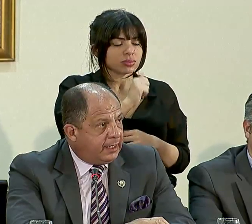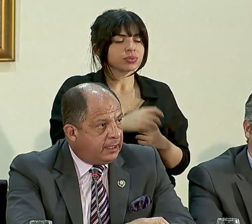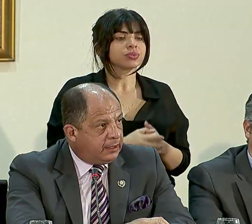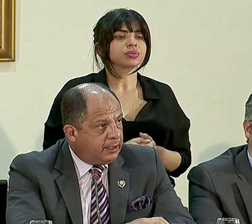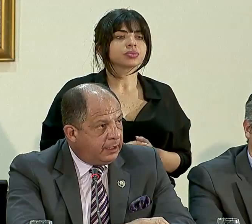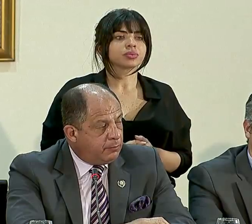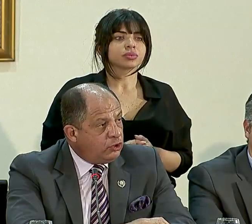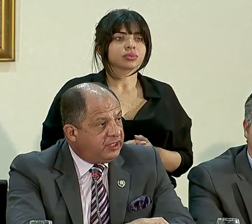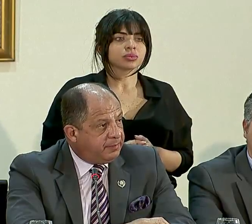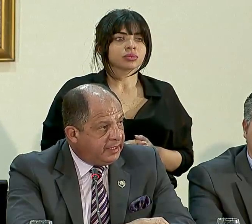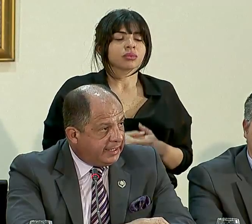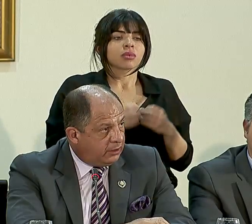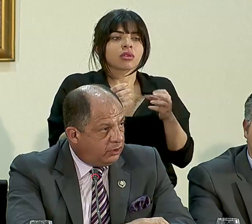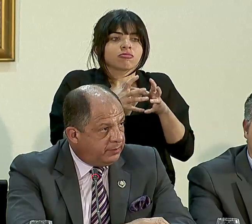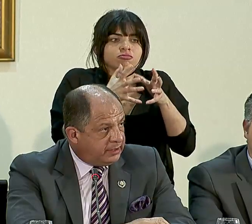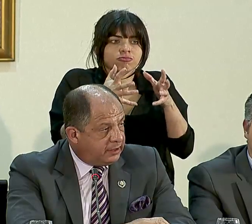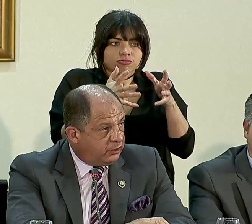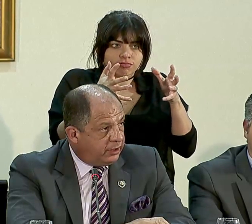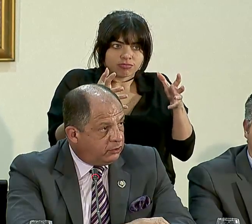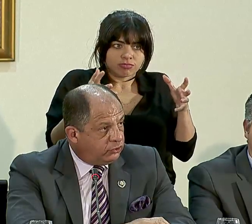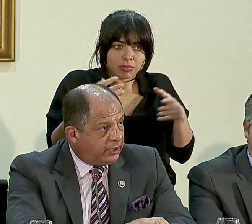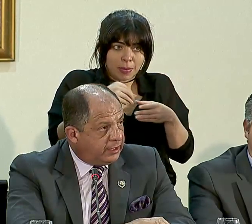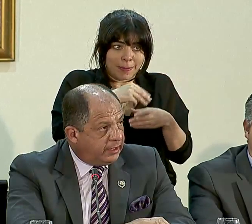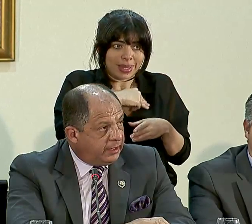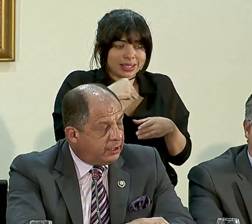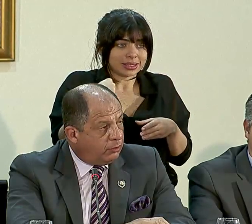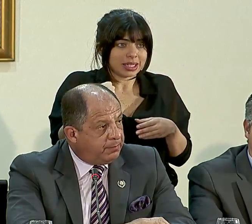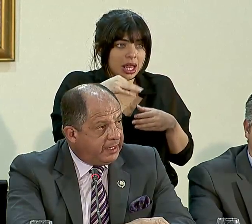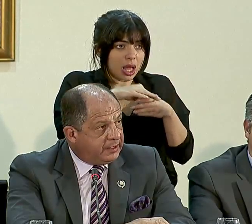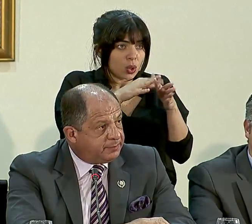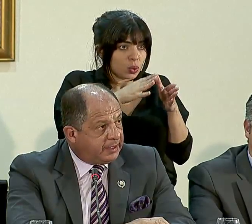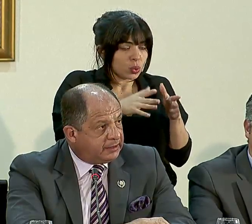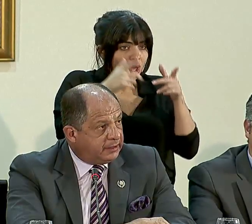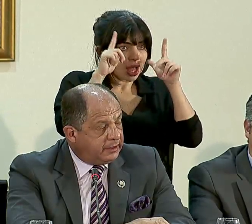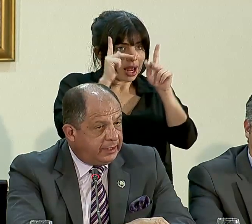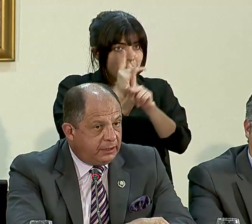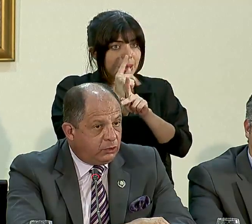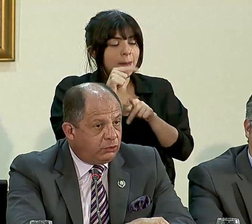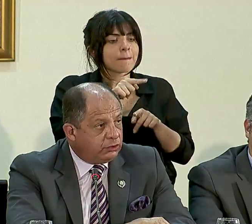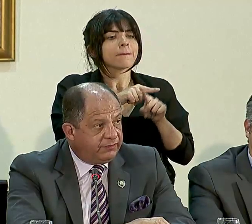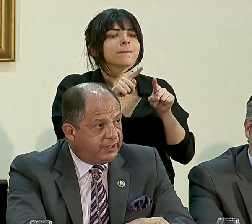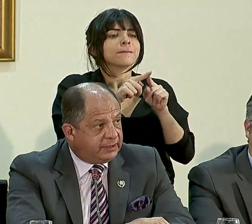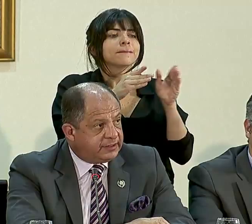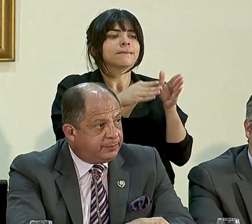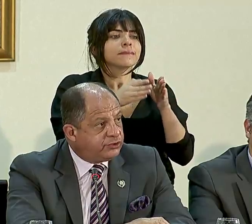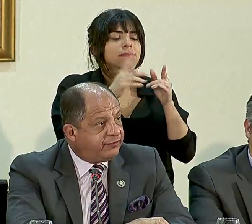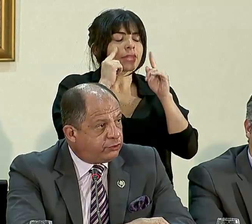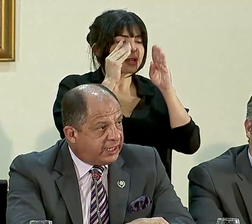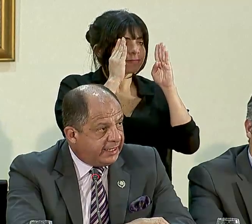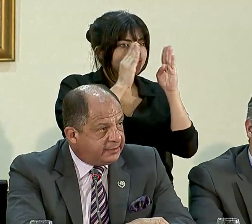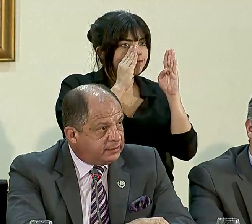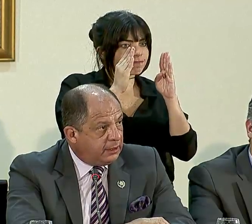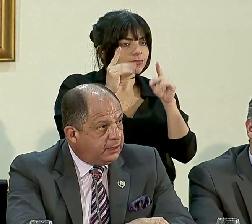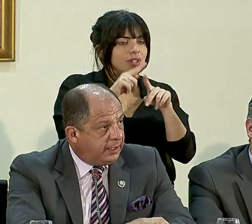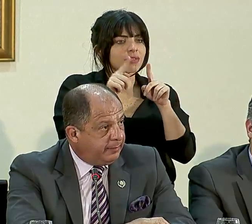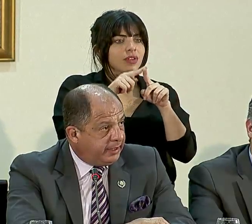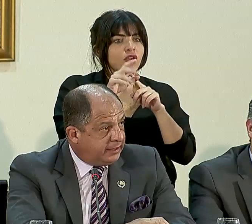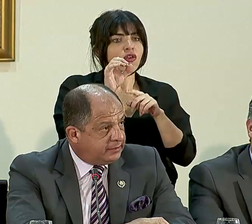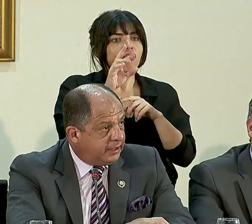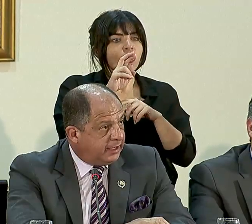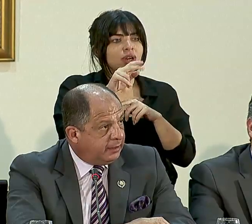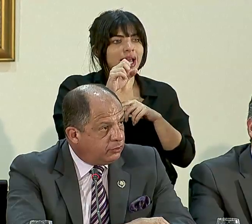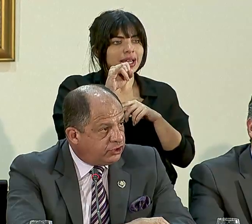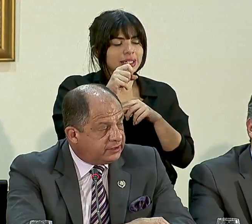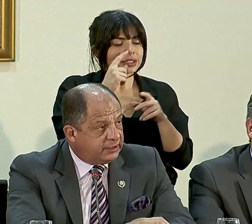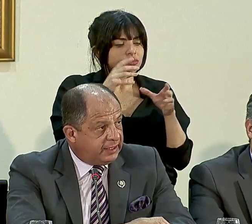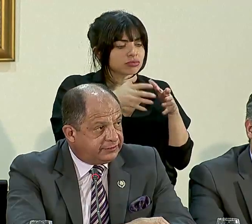ha multiplicado el Ministerio de Agricultura y Ganadería con planes para atender con diferentes tipos de forrajes la